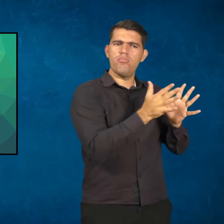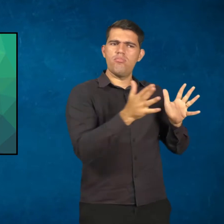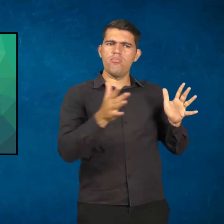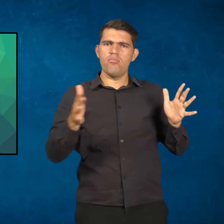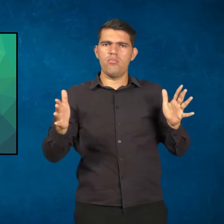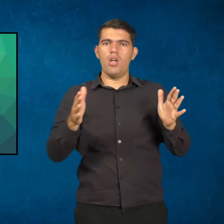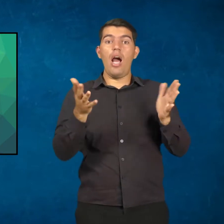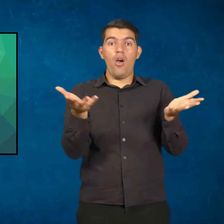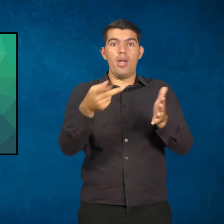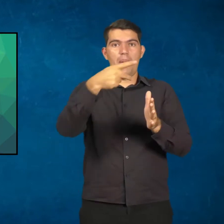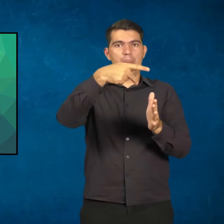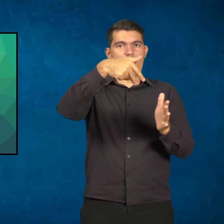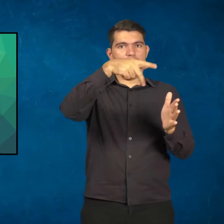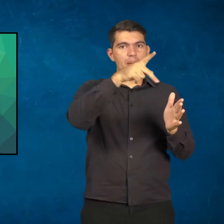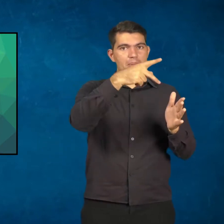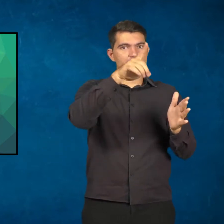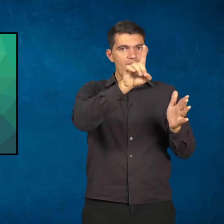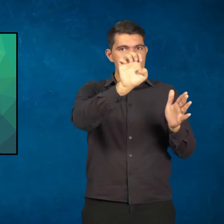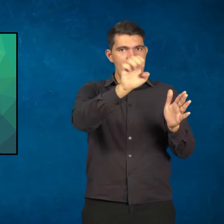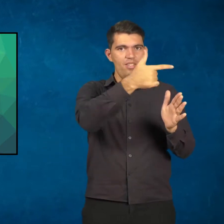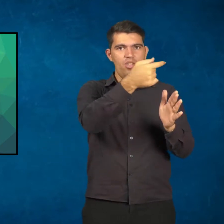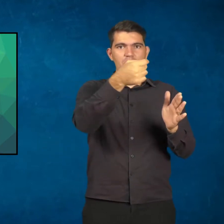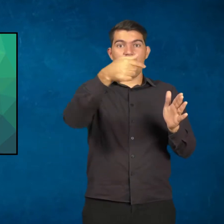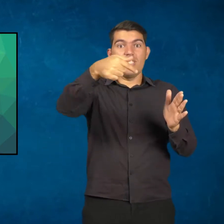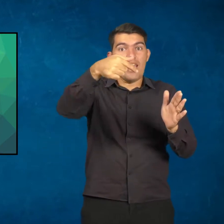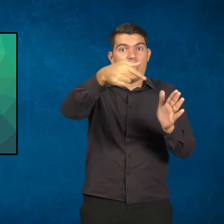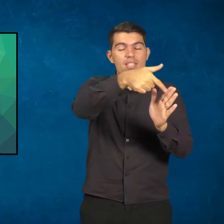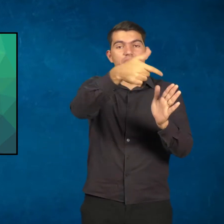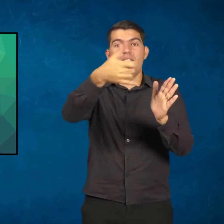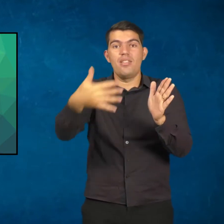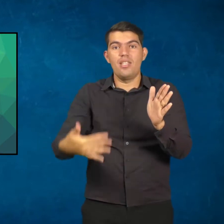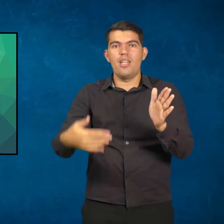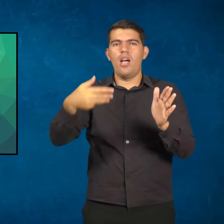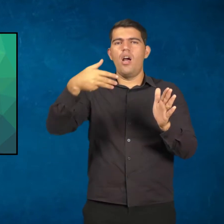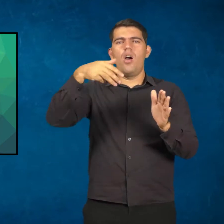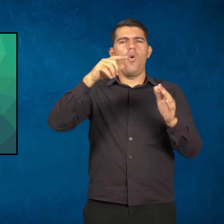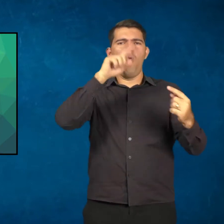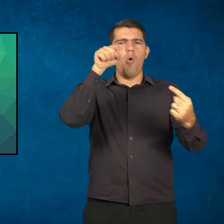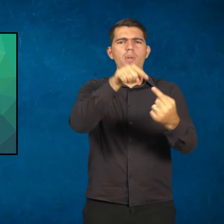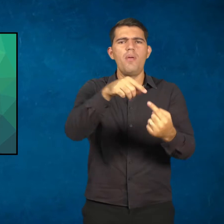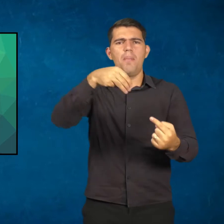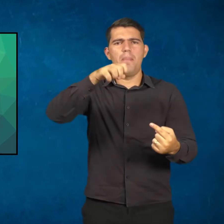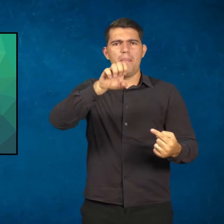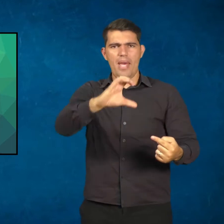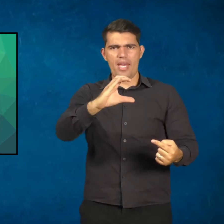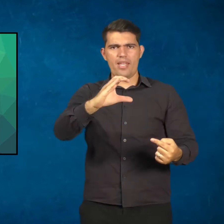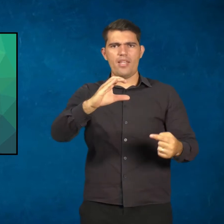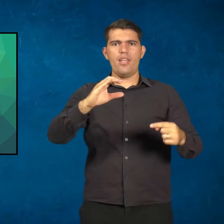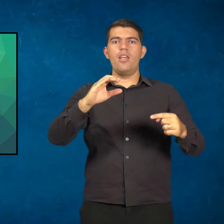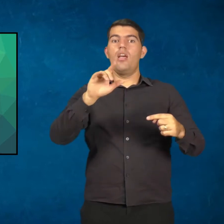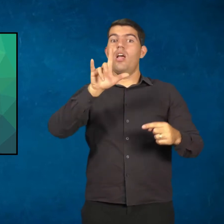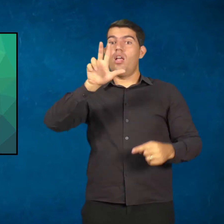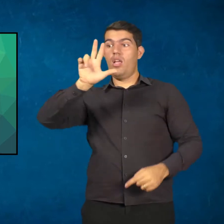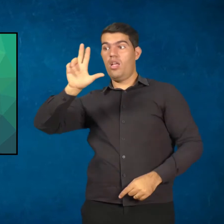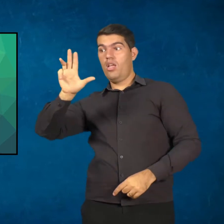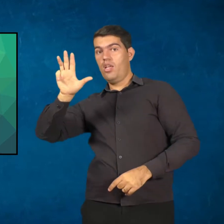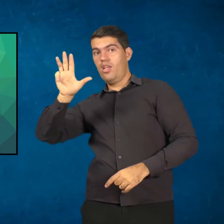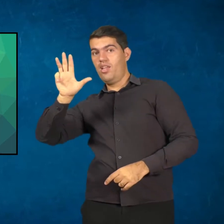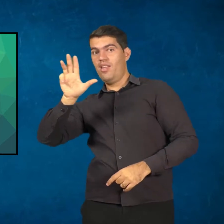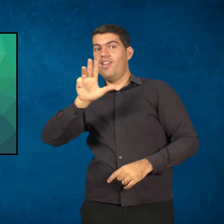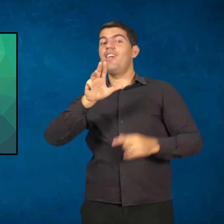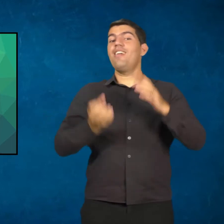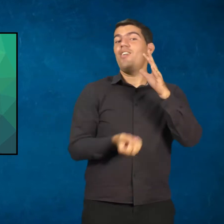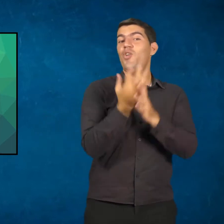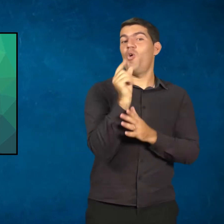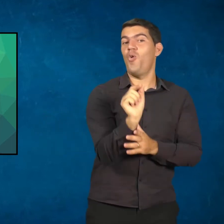PDE de 2007. Como instrumento direcionador dos objetivos do MEC, foi criado no segundo governo do presidente Lula o PDE, que